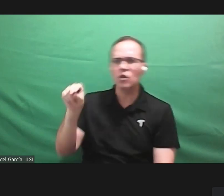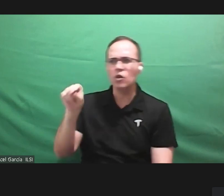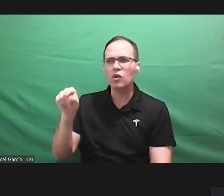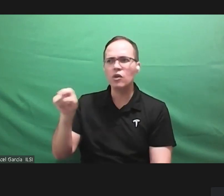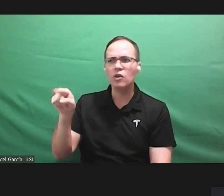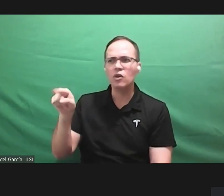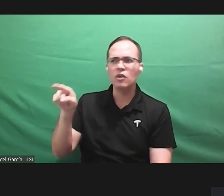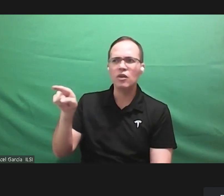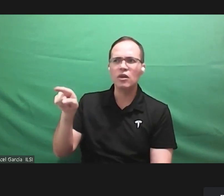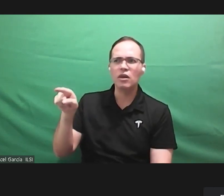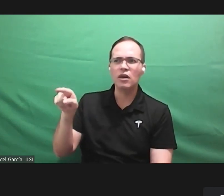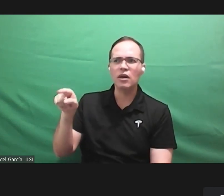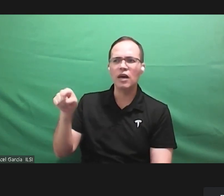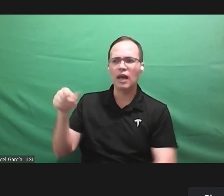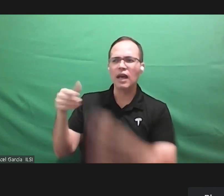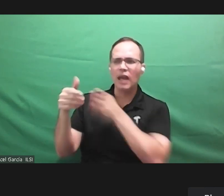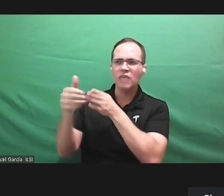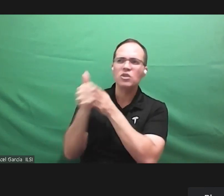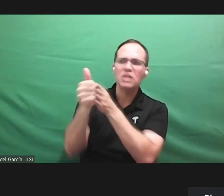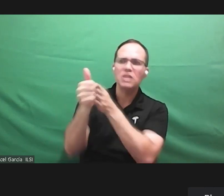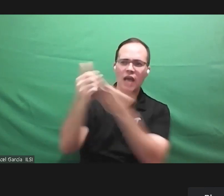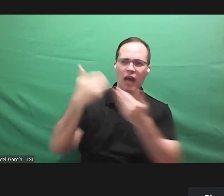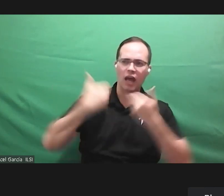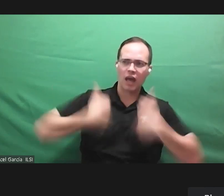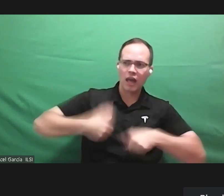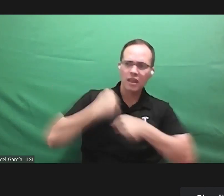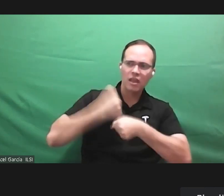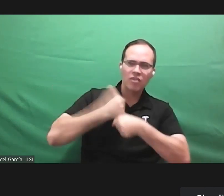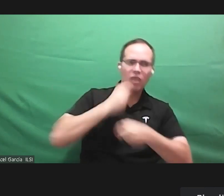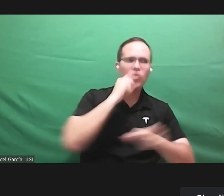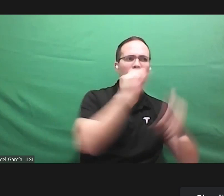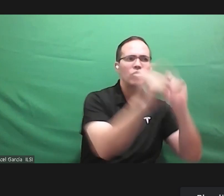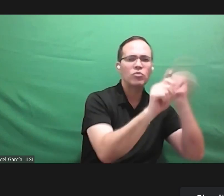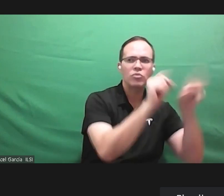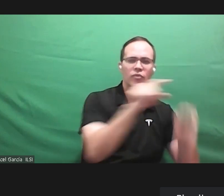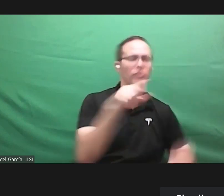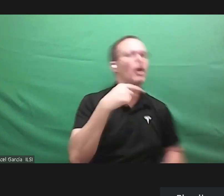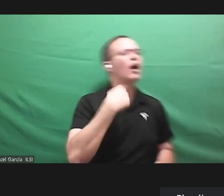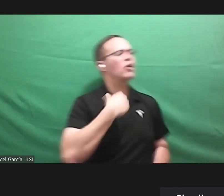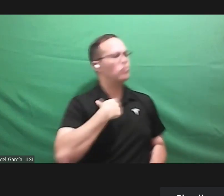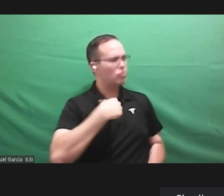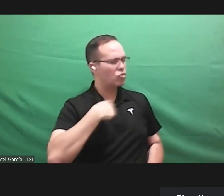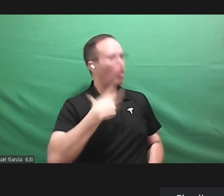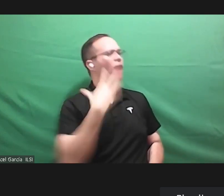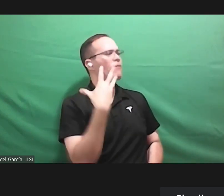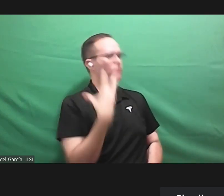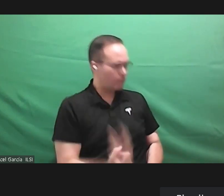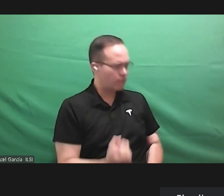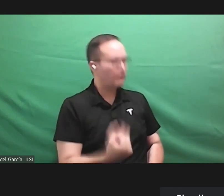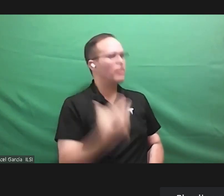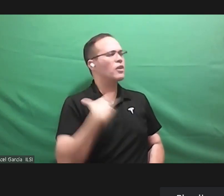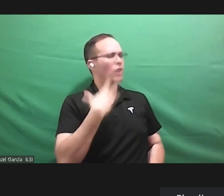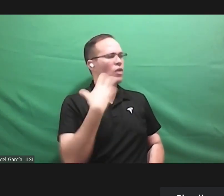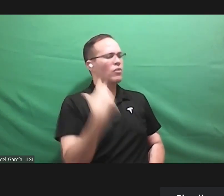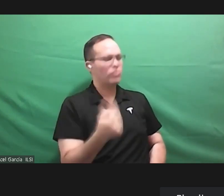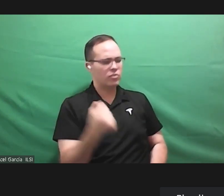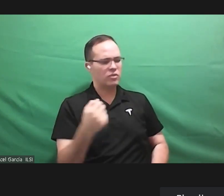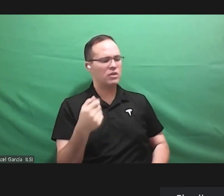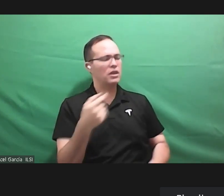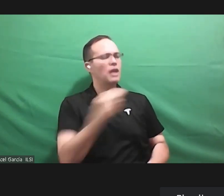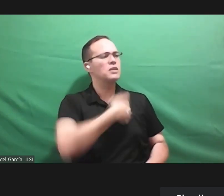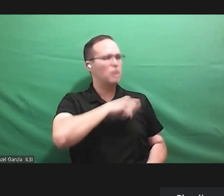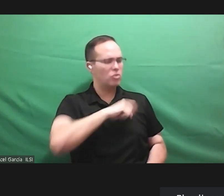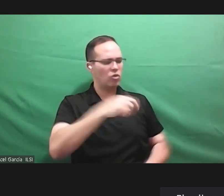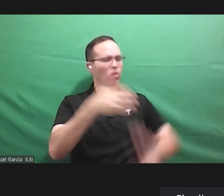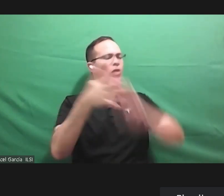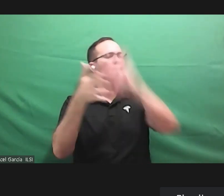Alors, yo tengo el PowerPoint en español y creo que sí está disponible en español en el